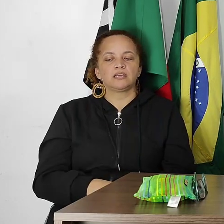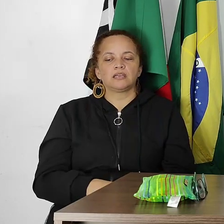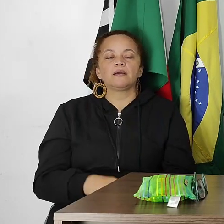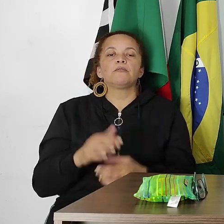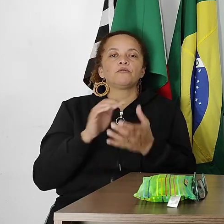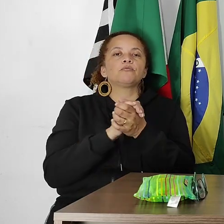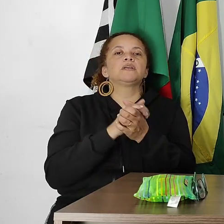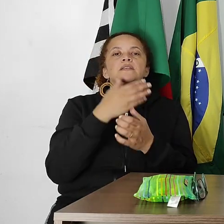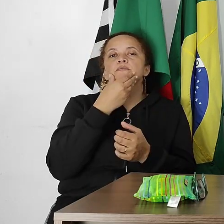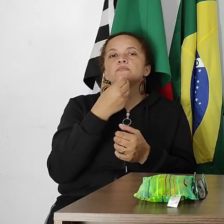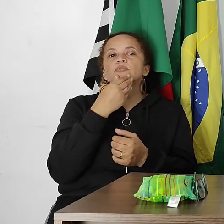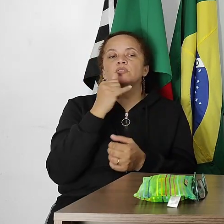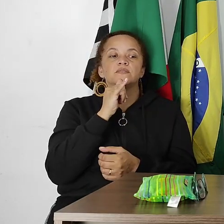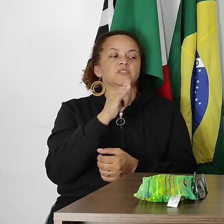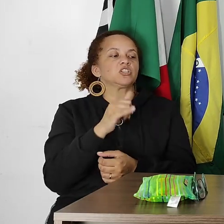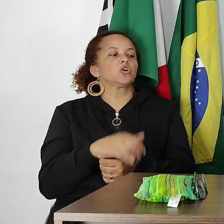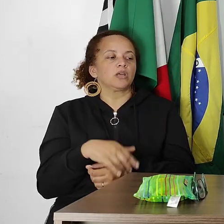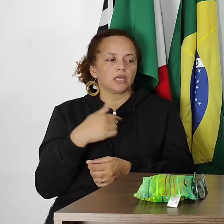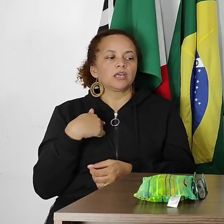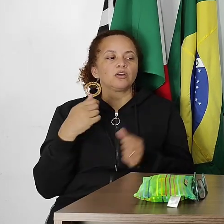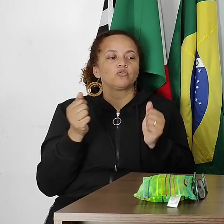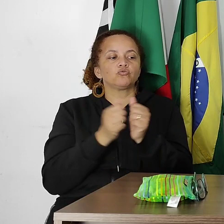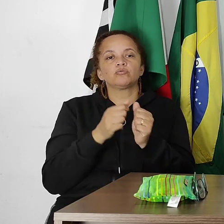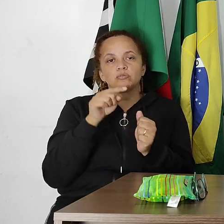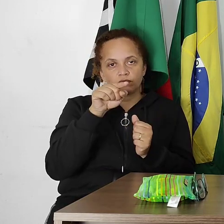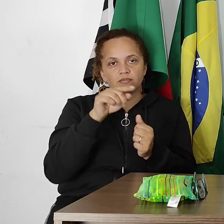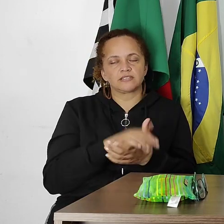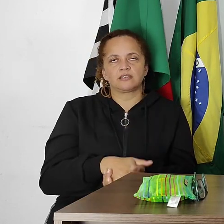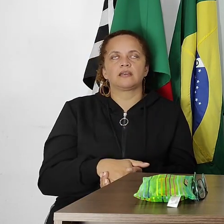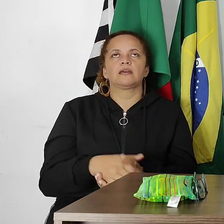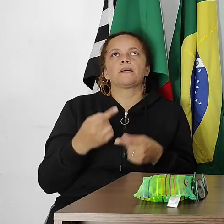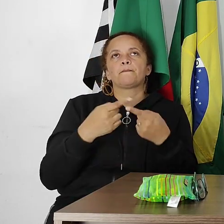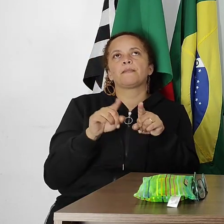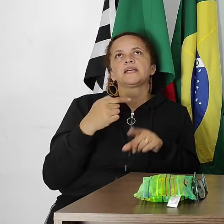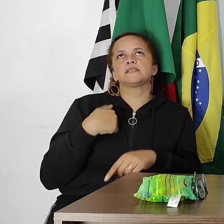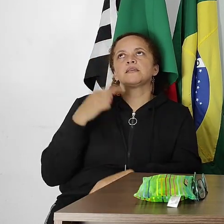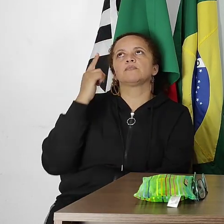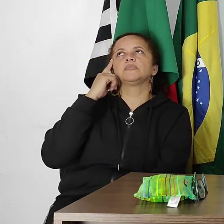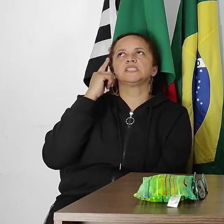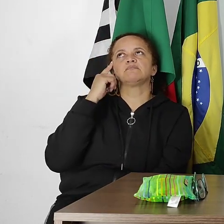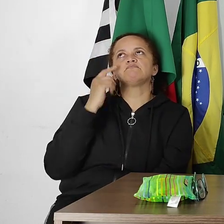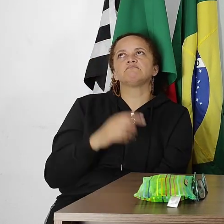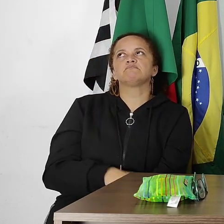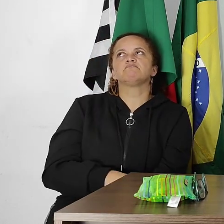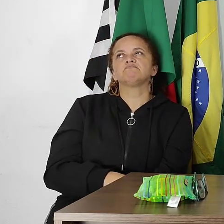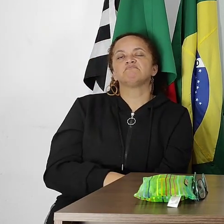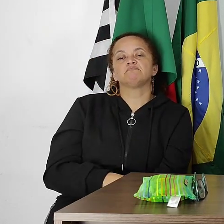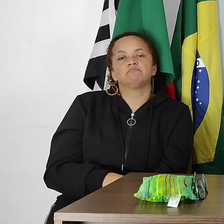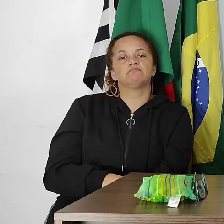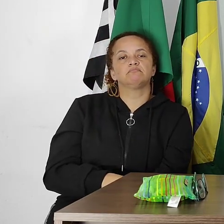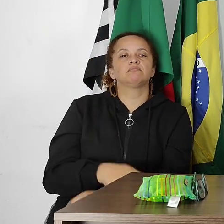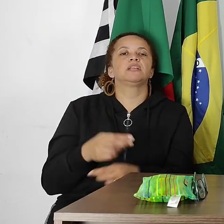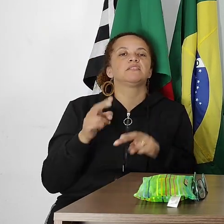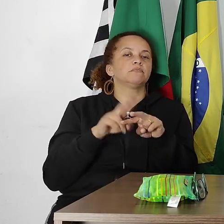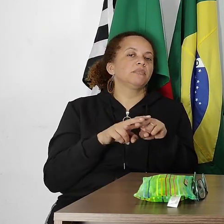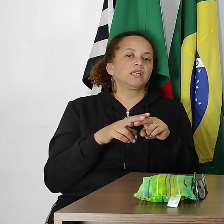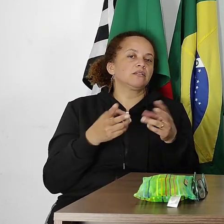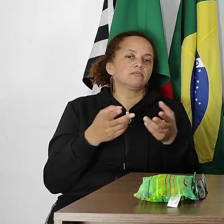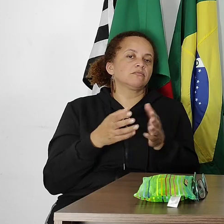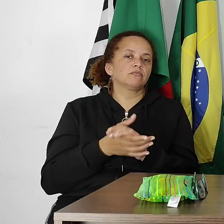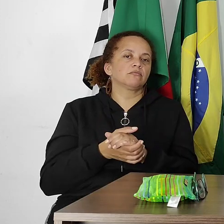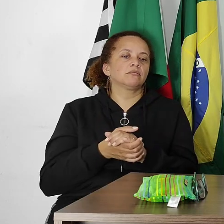porque ele está aqui dentro, né? Quem vai visitar ele? Quem vai, né? Falei, nem eu acreditava mais. Só que aí eu